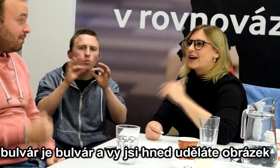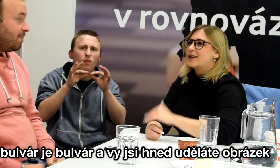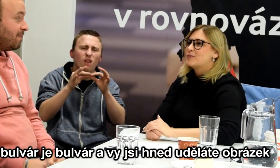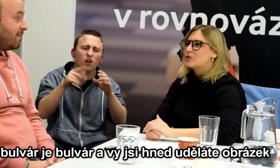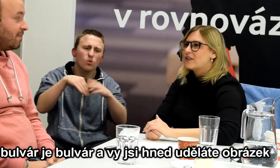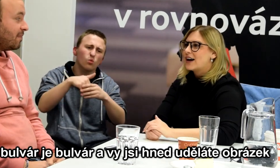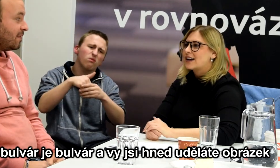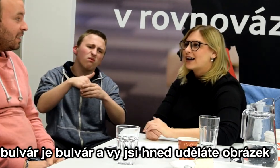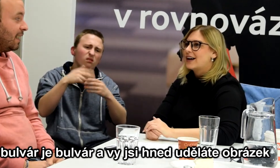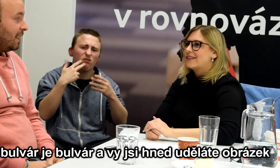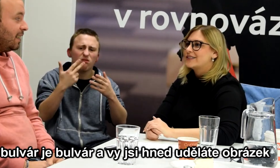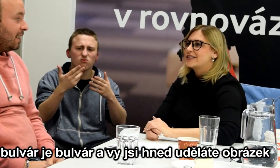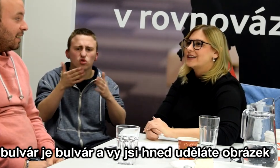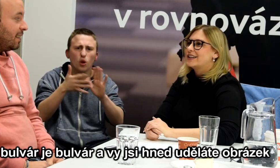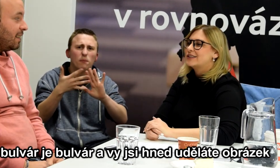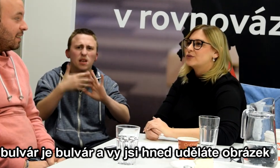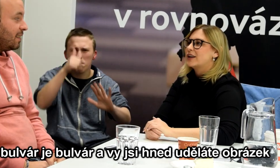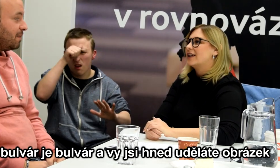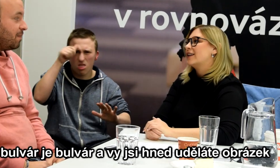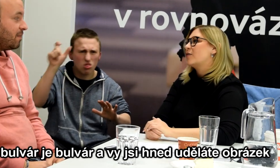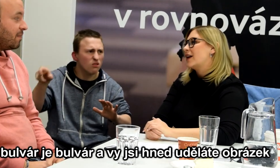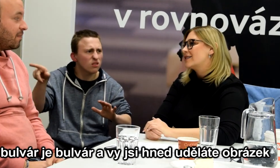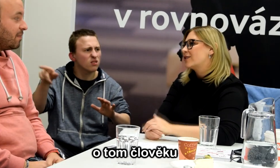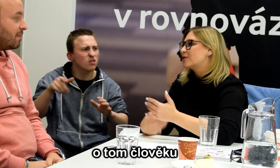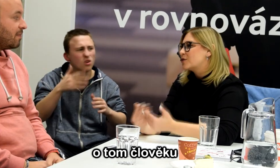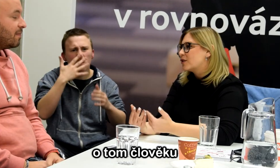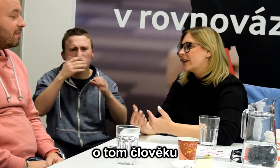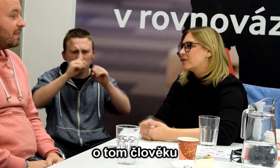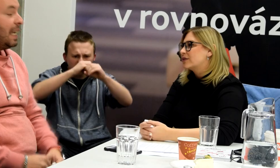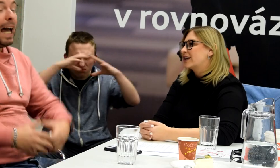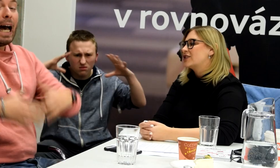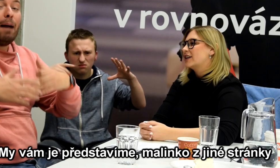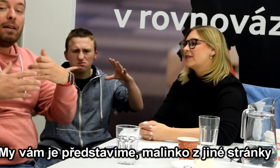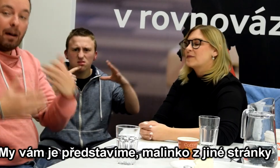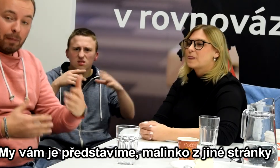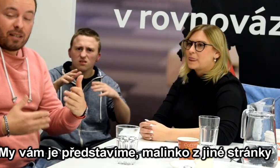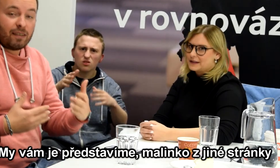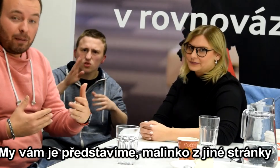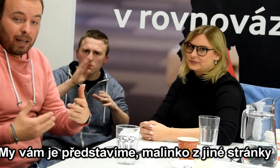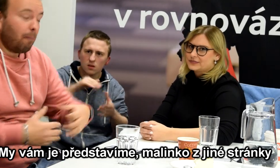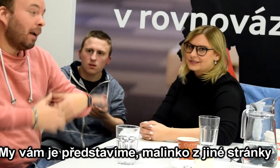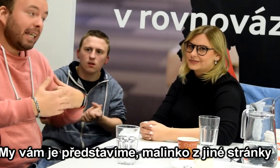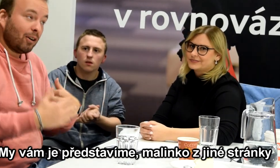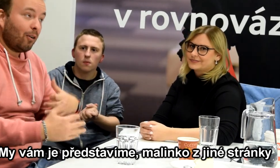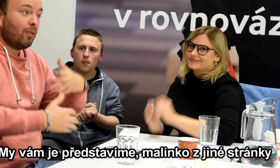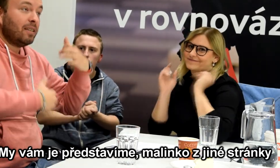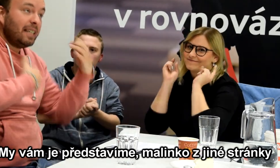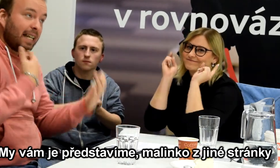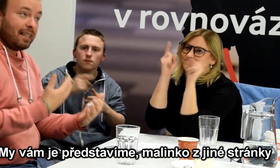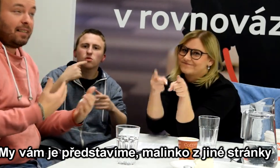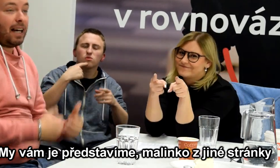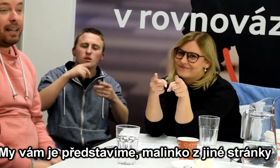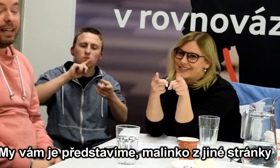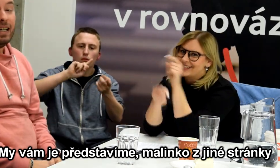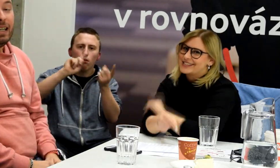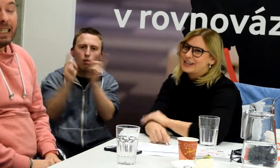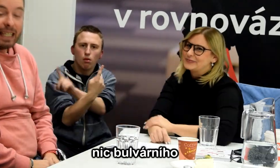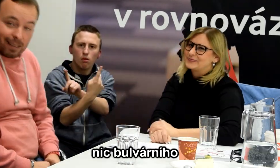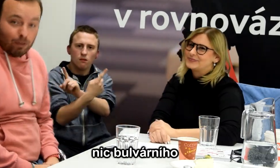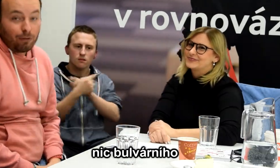je bulvár a vy si hned uděláte obrázek o tom člověku. Takže... A my vám je představíme malinko z jiné stránky. Přesně. Nic